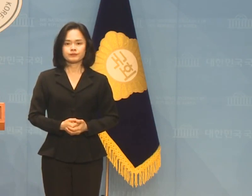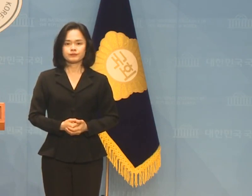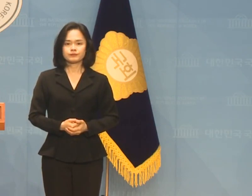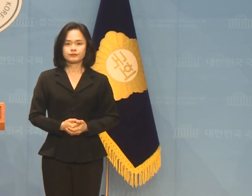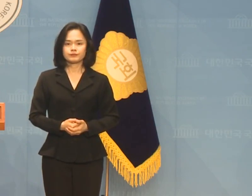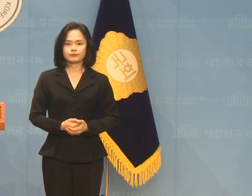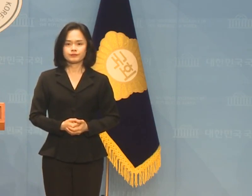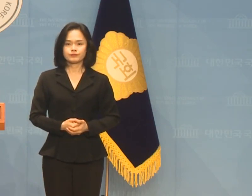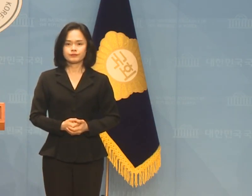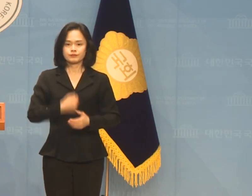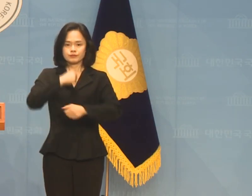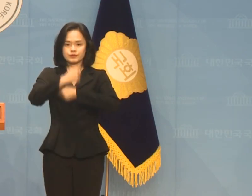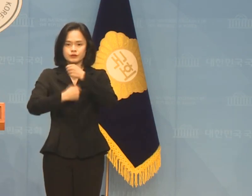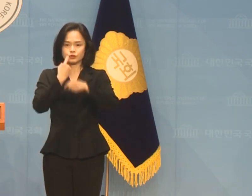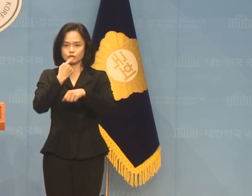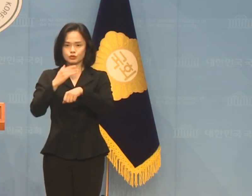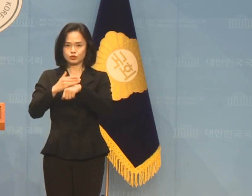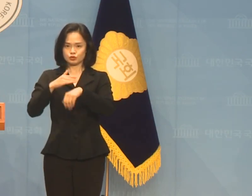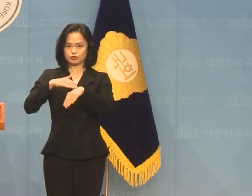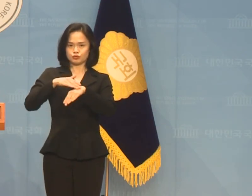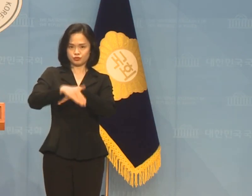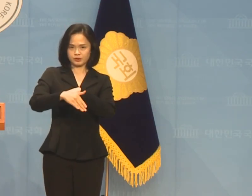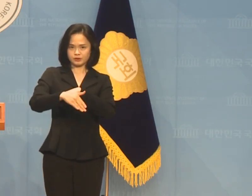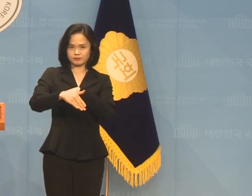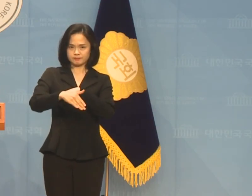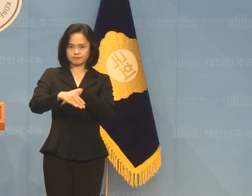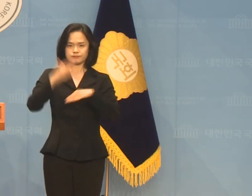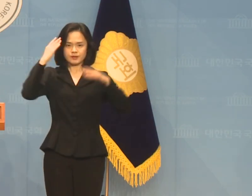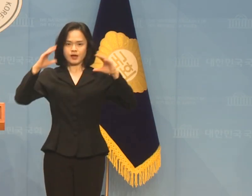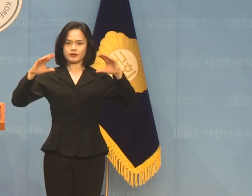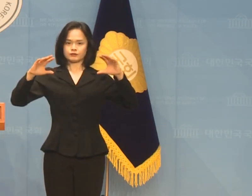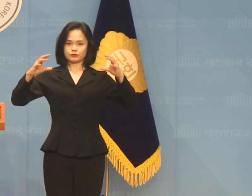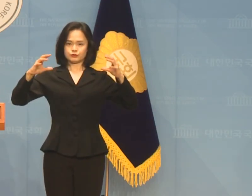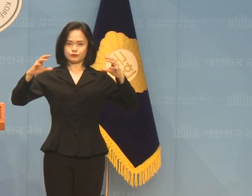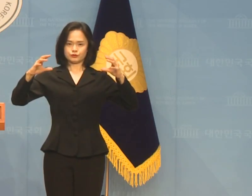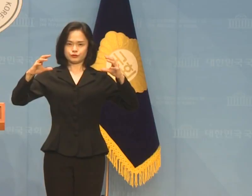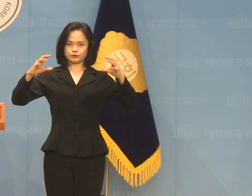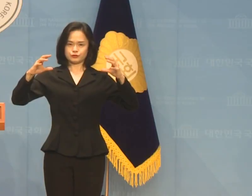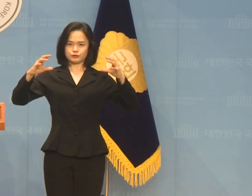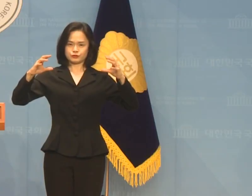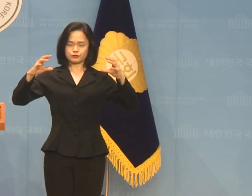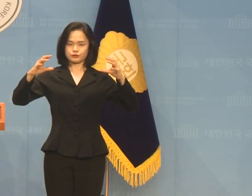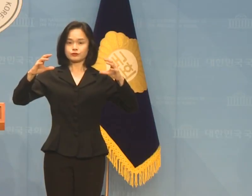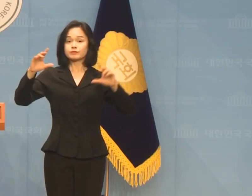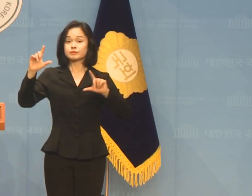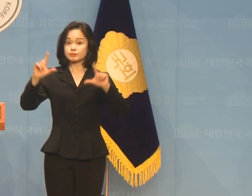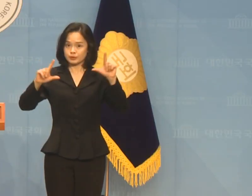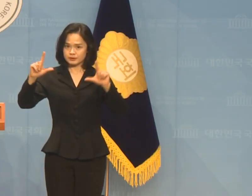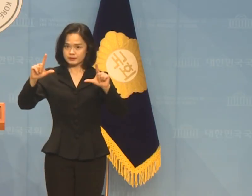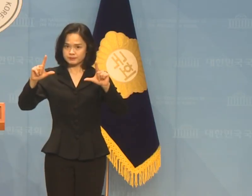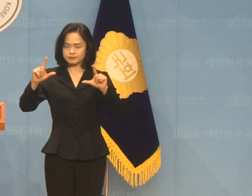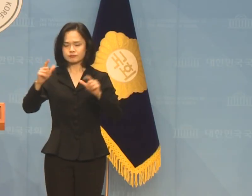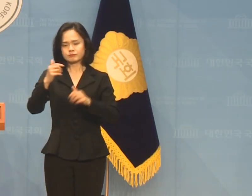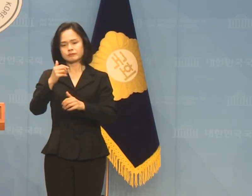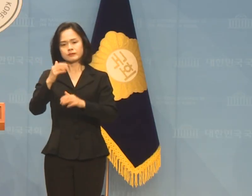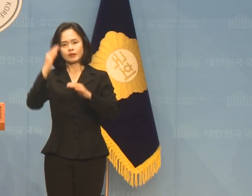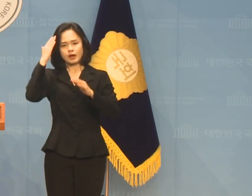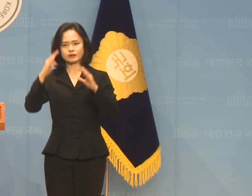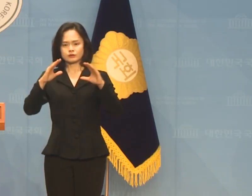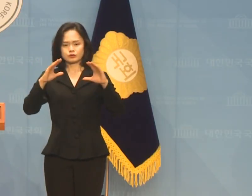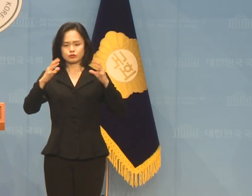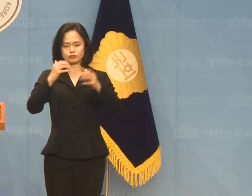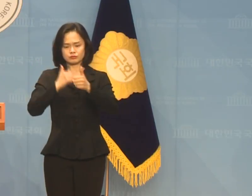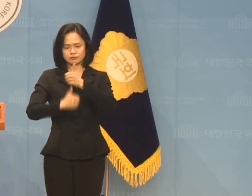자유민주주의 대한민국, 초인류 정상국가, 바로 그런 것을 우리의 자녀, 우리의 후손에게